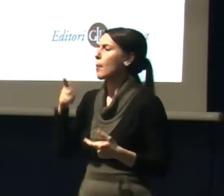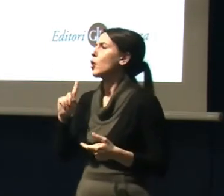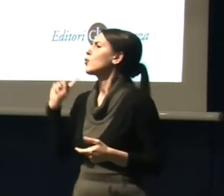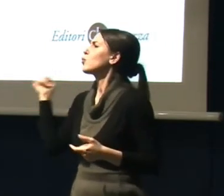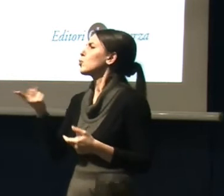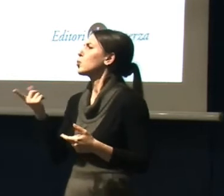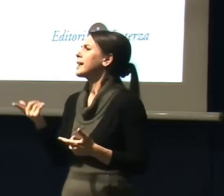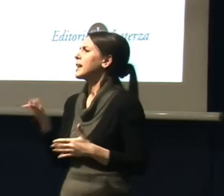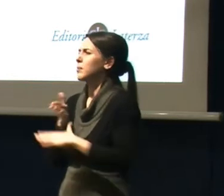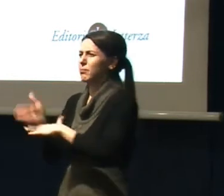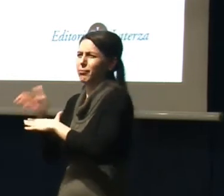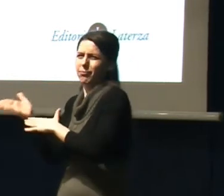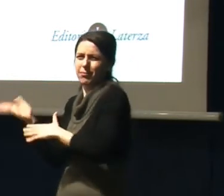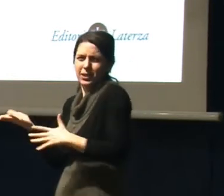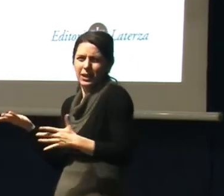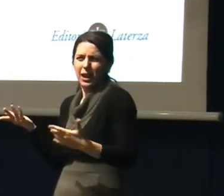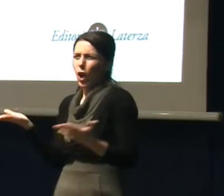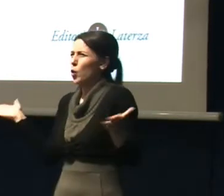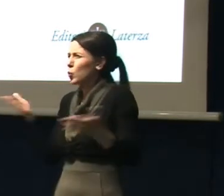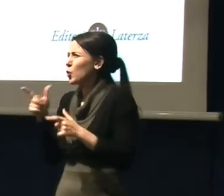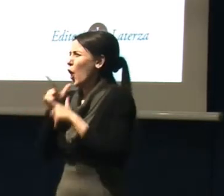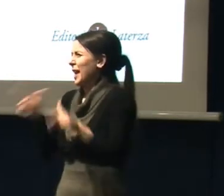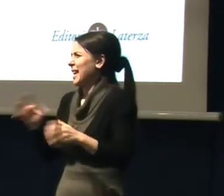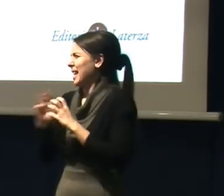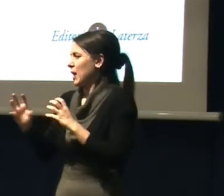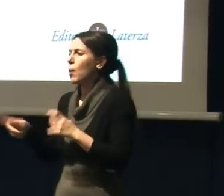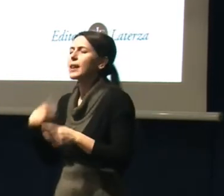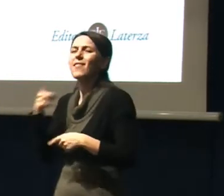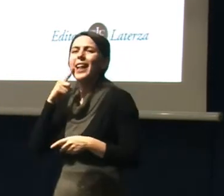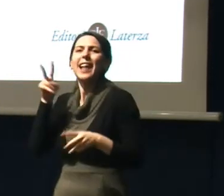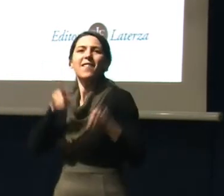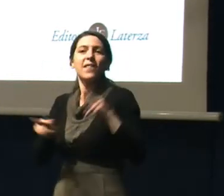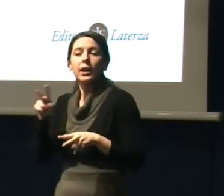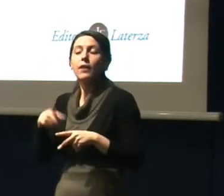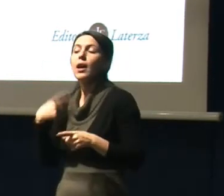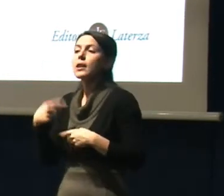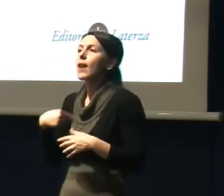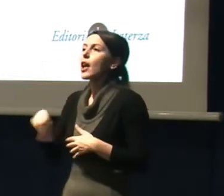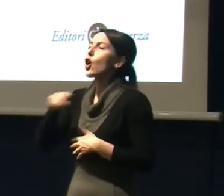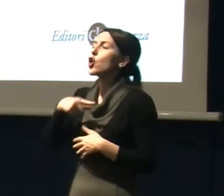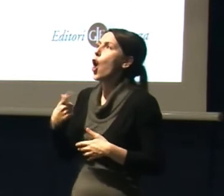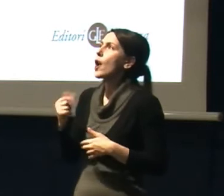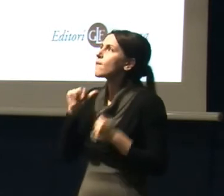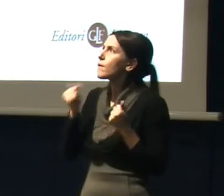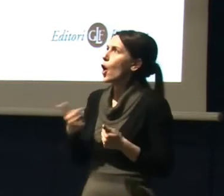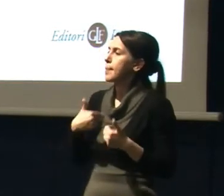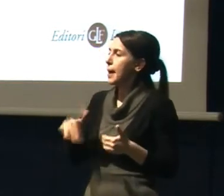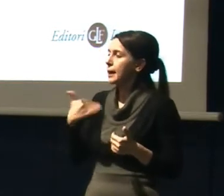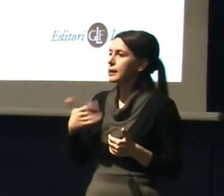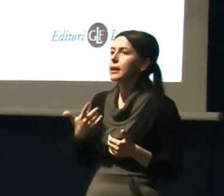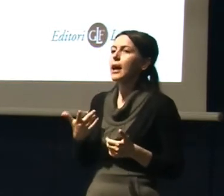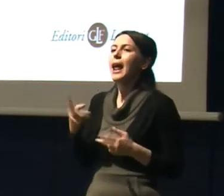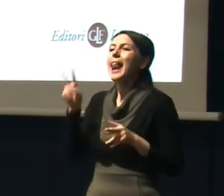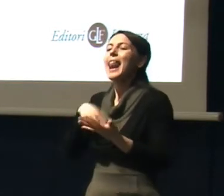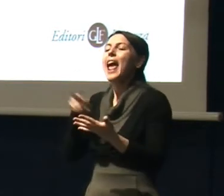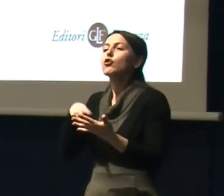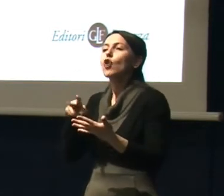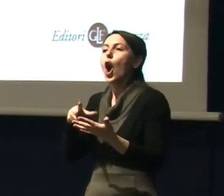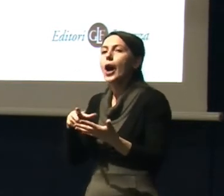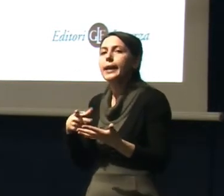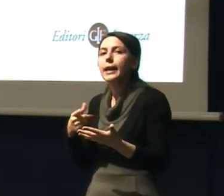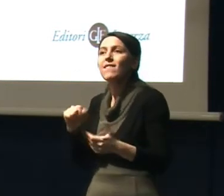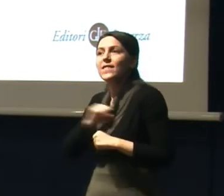tutto in tutte le lingue per cui si possono verificare le cose che scriviamo e noi dobbiamo conquistarci la fiducia dei nostri lettori non è più grande non è